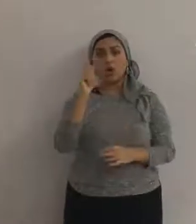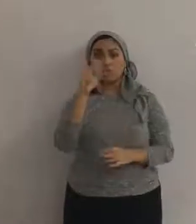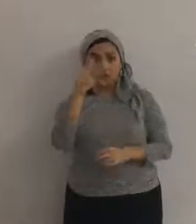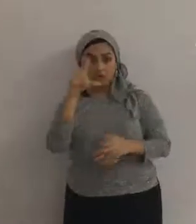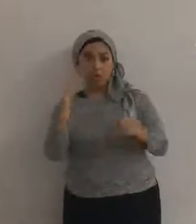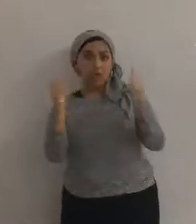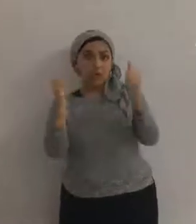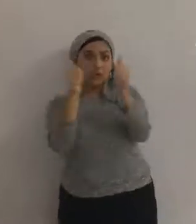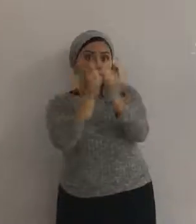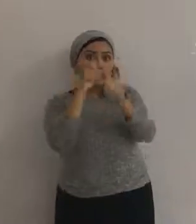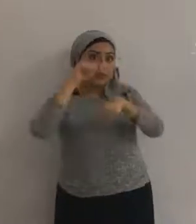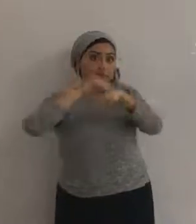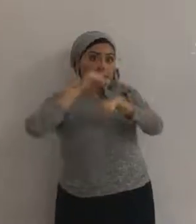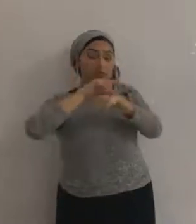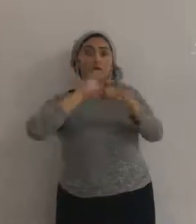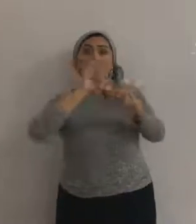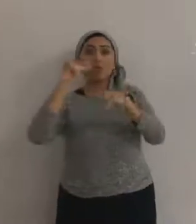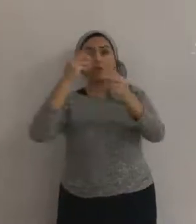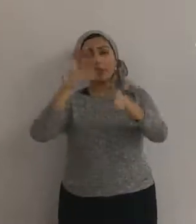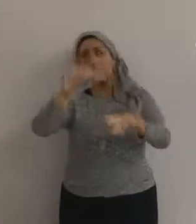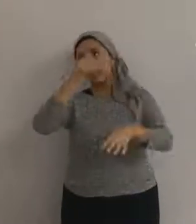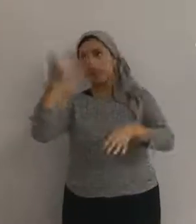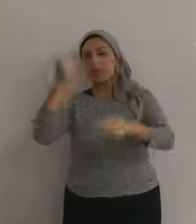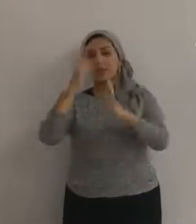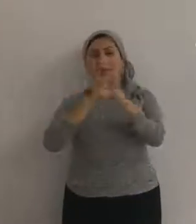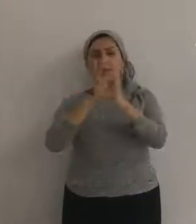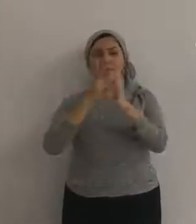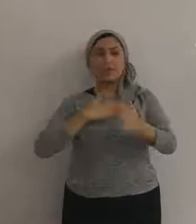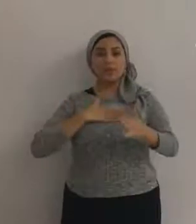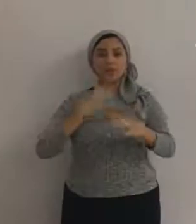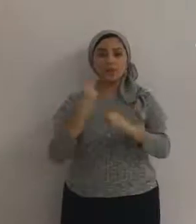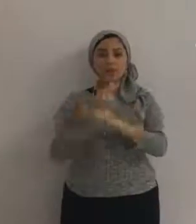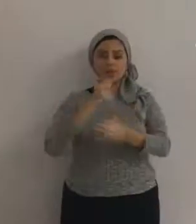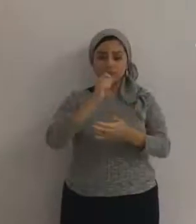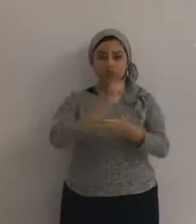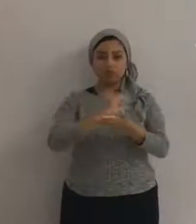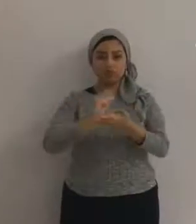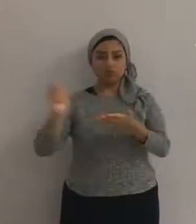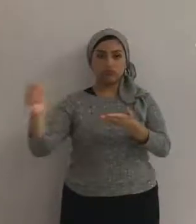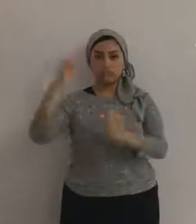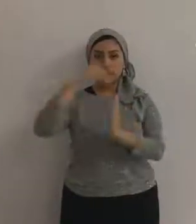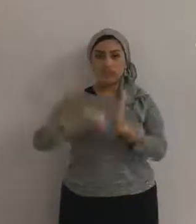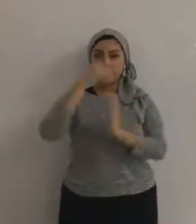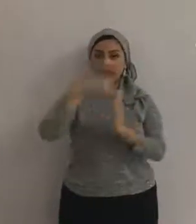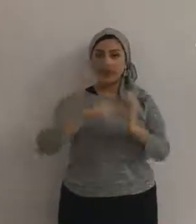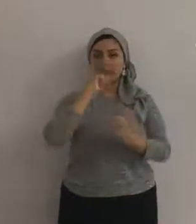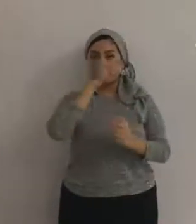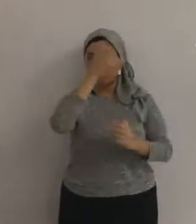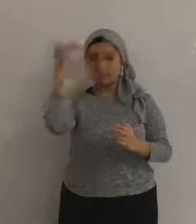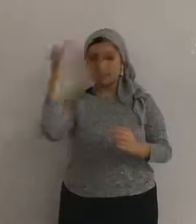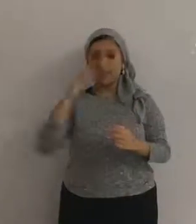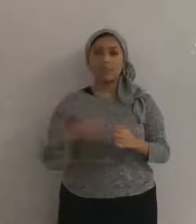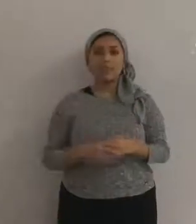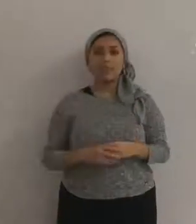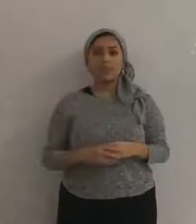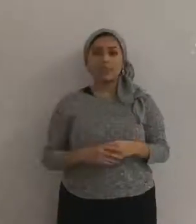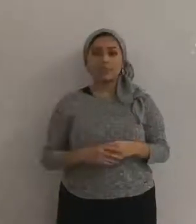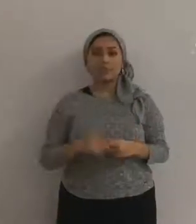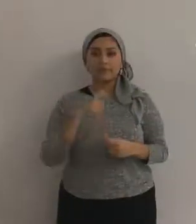templo. Y también les recomiendo otro video. Por favor, tomen papel y pluma, papel y lápiz. Abominación en Jerusalén.